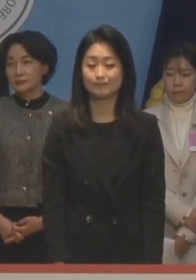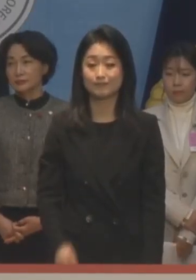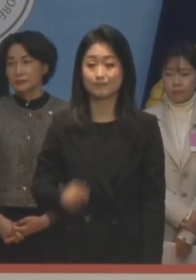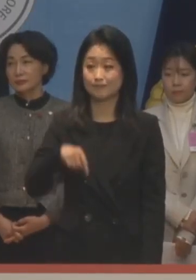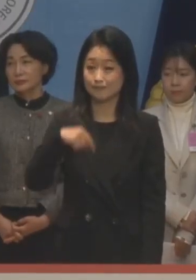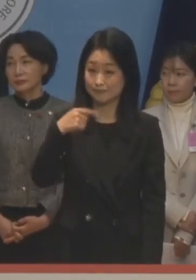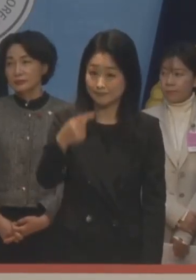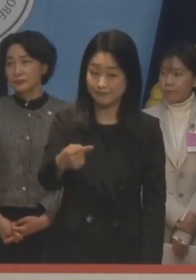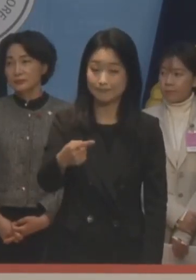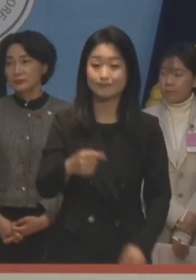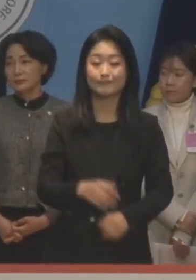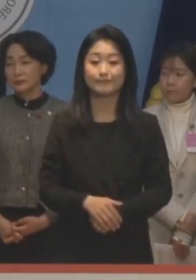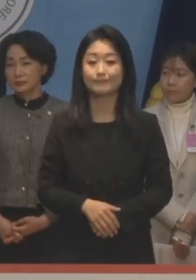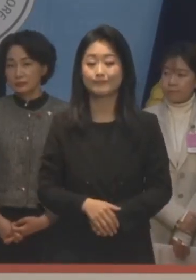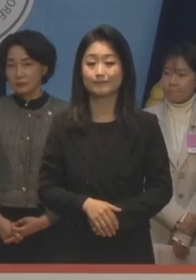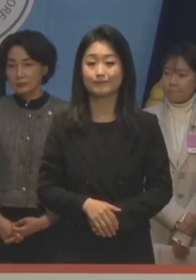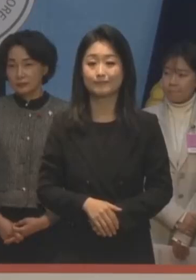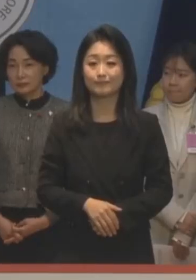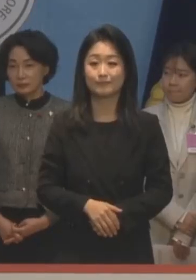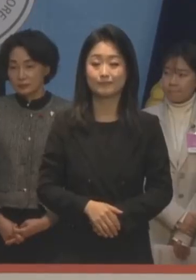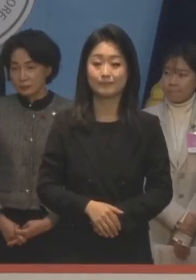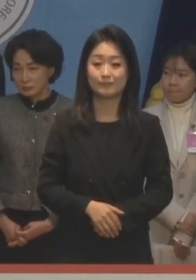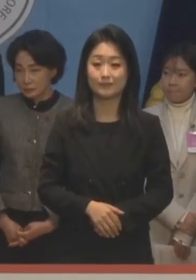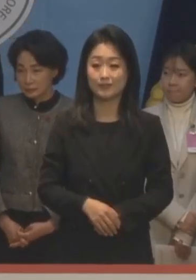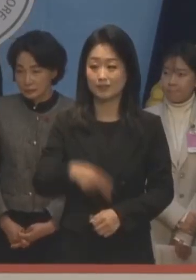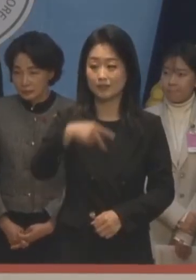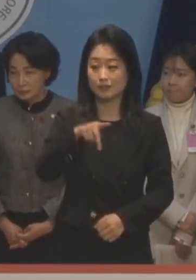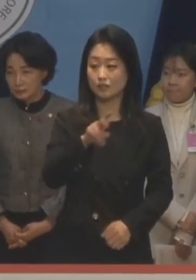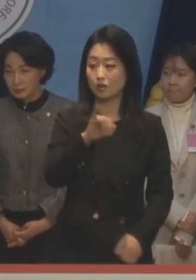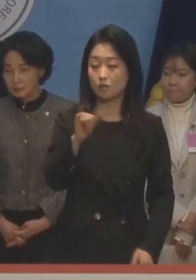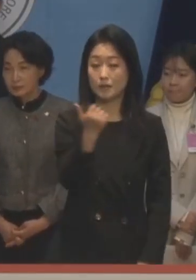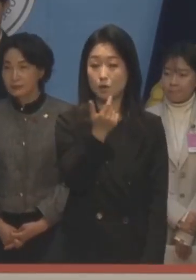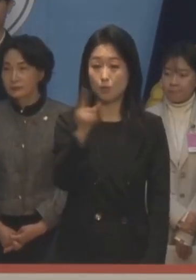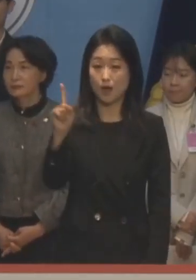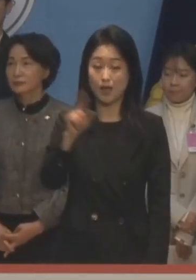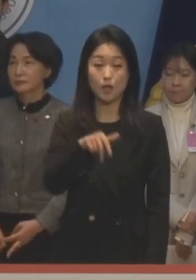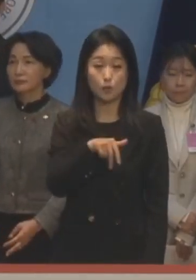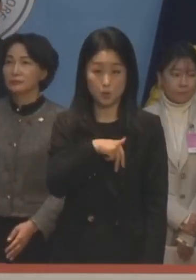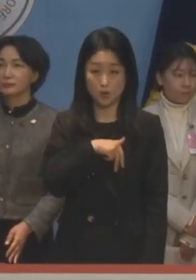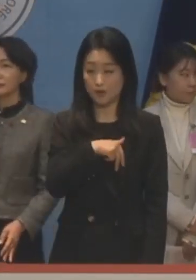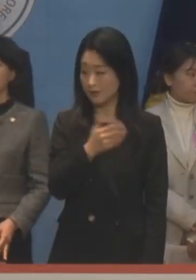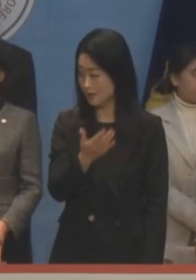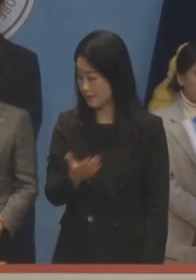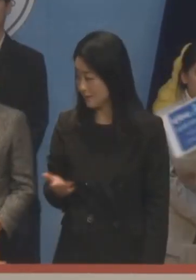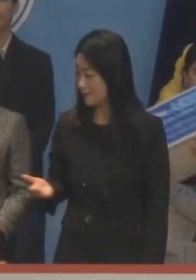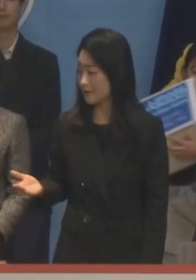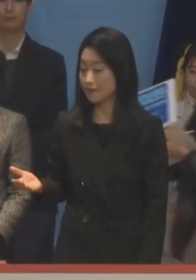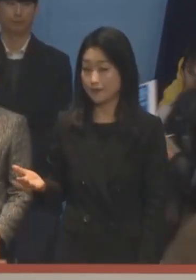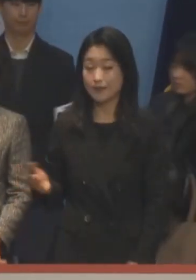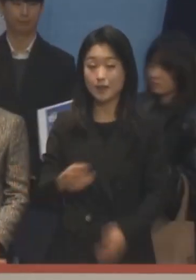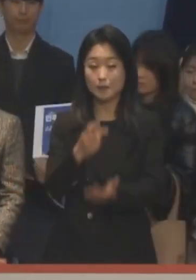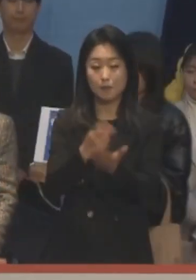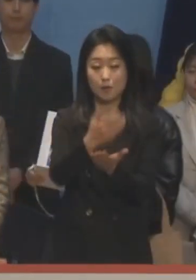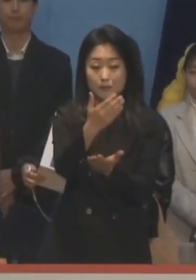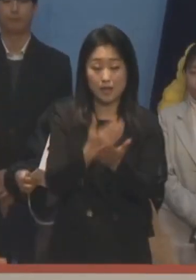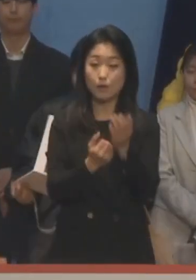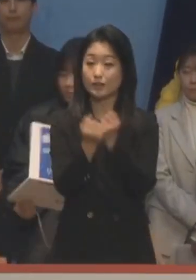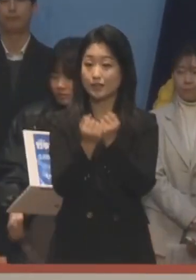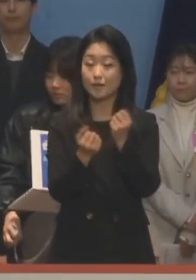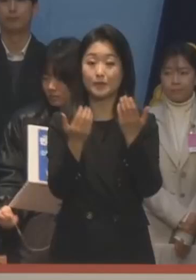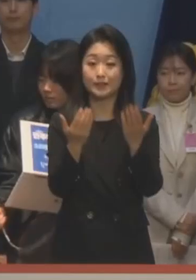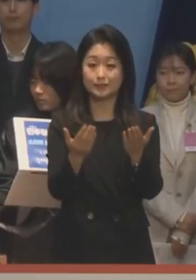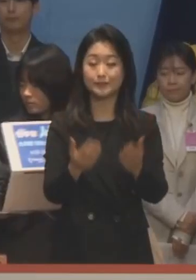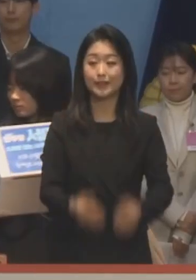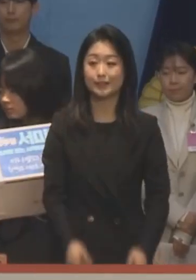이어서 공동대표 발의해 주신 더불어민주당 서미화 의원님을 앞으로 모시고 법률안에 대한 설명을